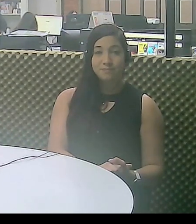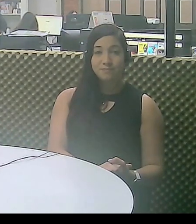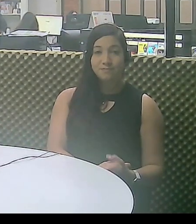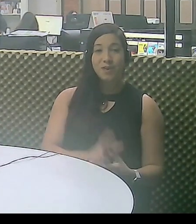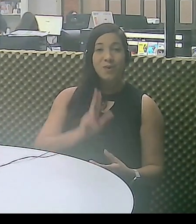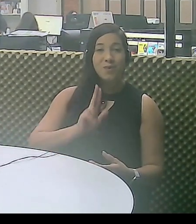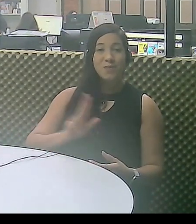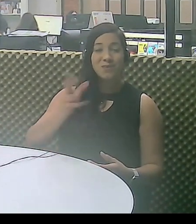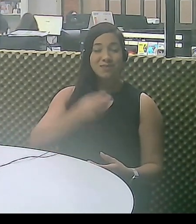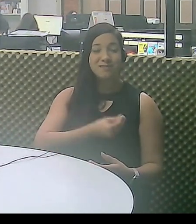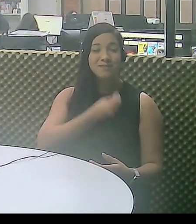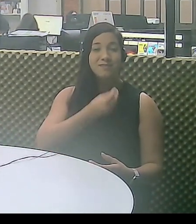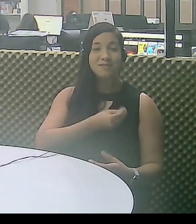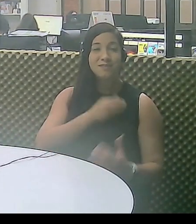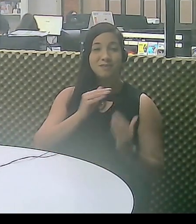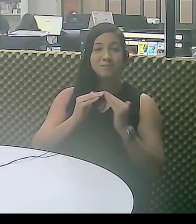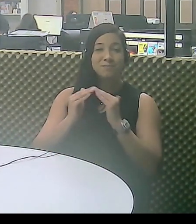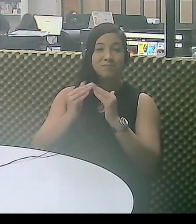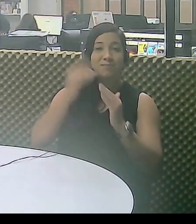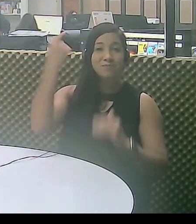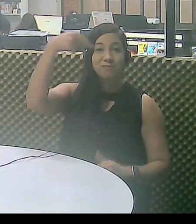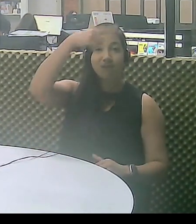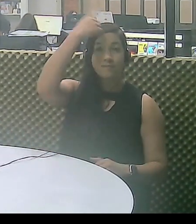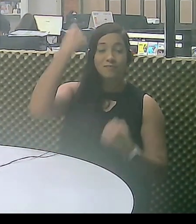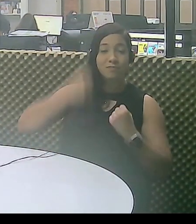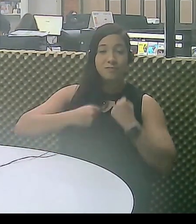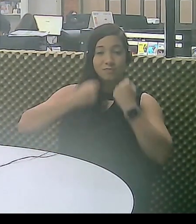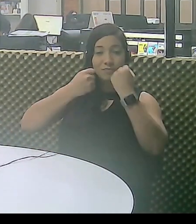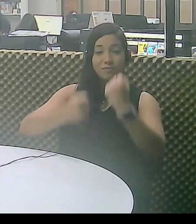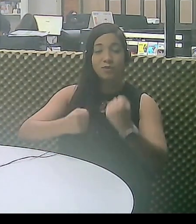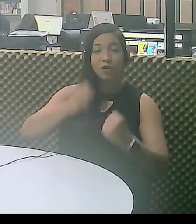Uberlândia Viva chega ao bairro São Jorge no próximo domingo.